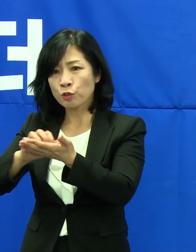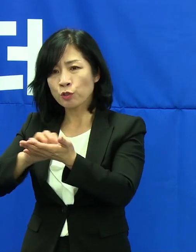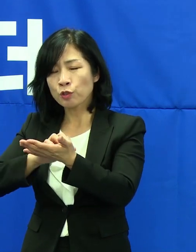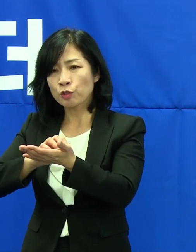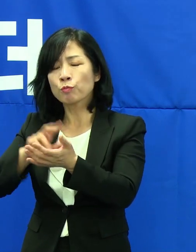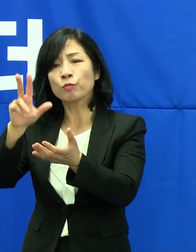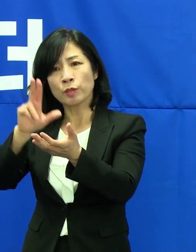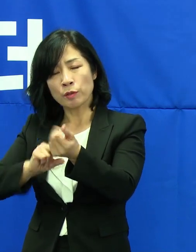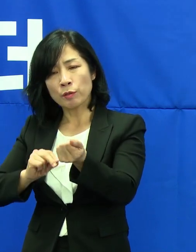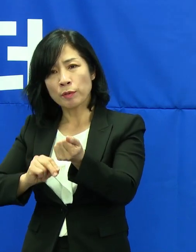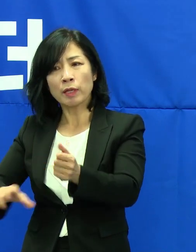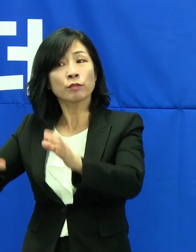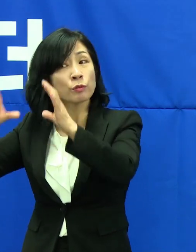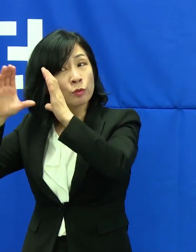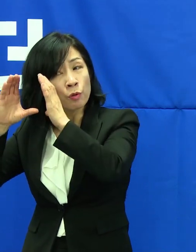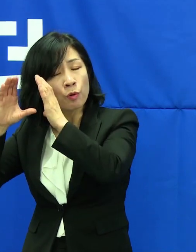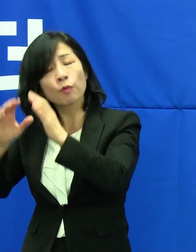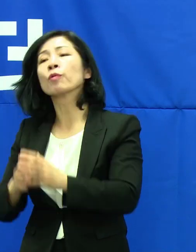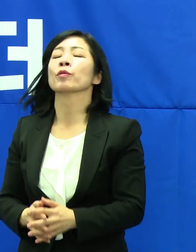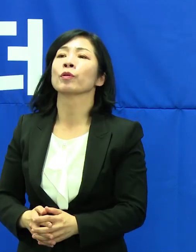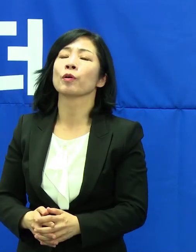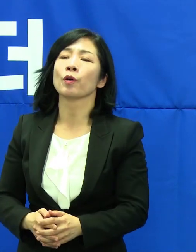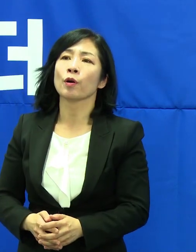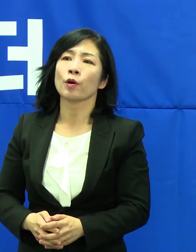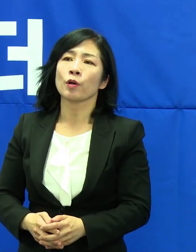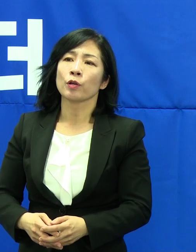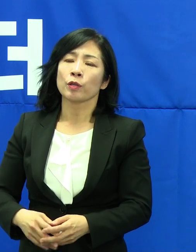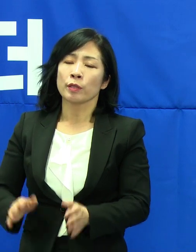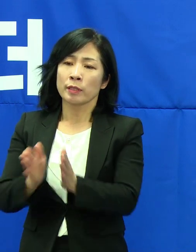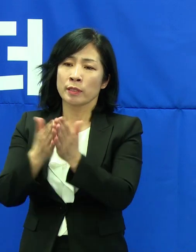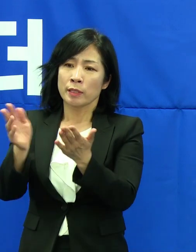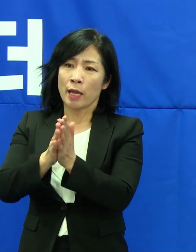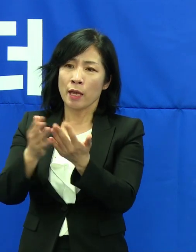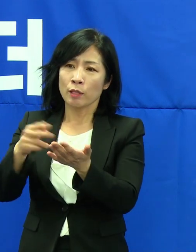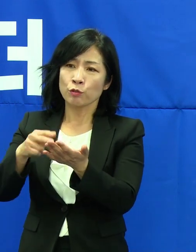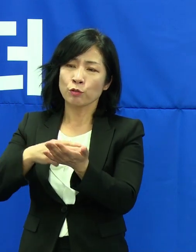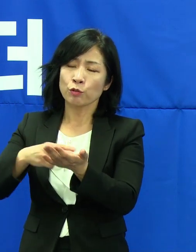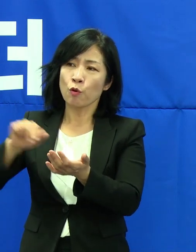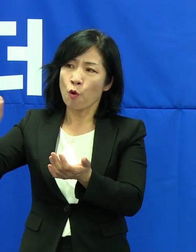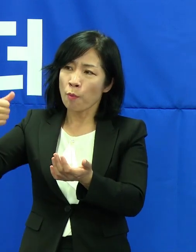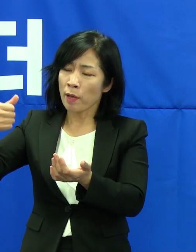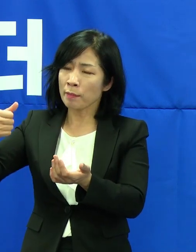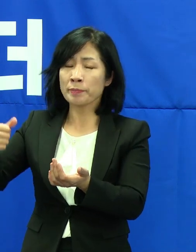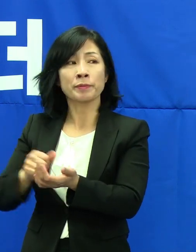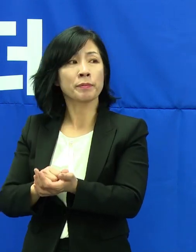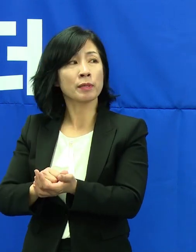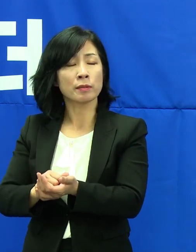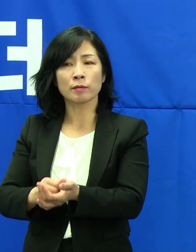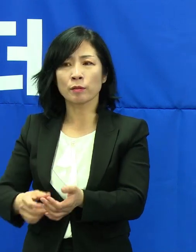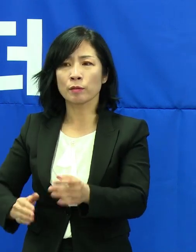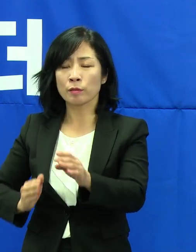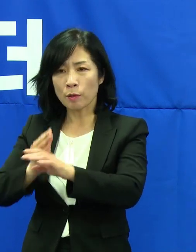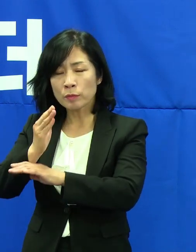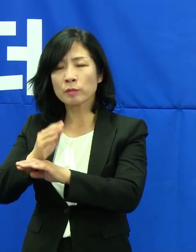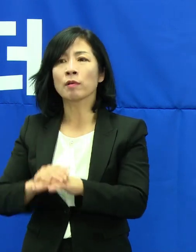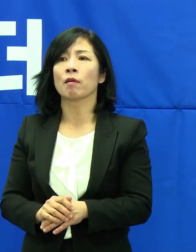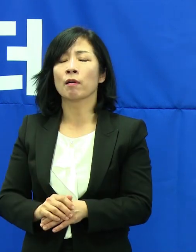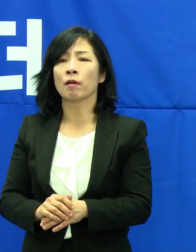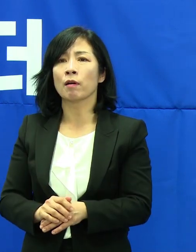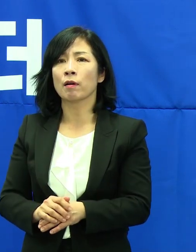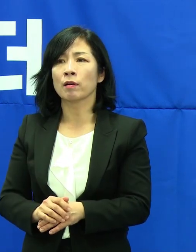들어서, 네, 500페이지가 넘는 그 책을 세 권으로 정리를 했습니다. 그 중에는 80개가 넘는 아파트